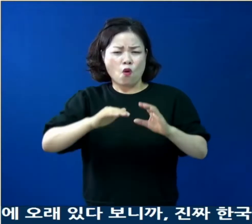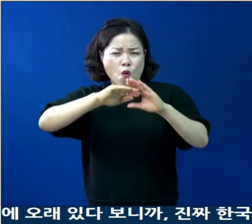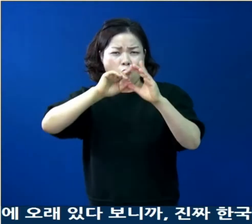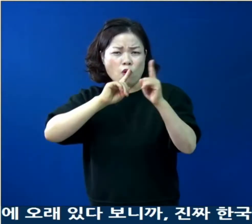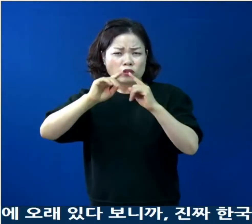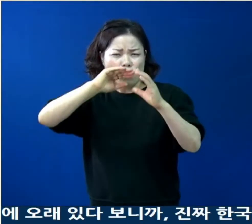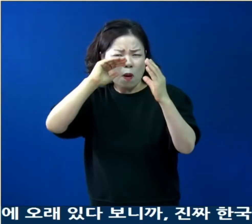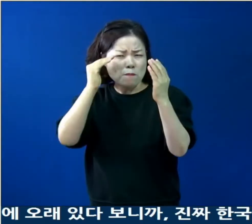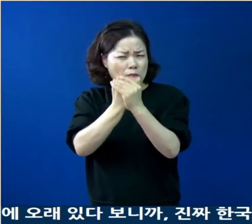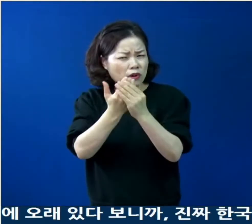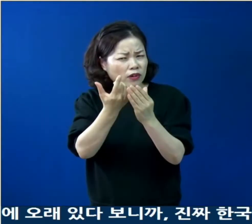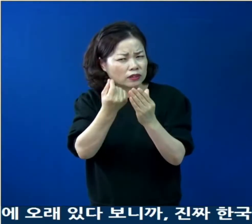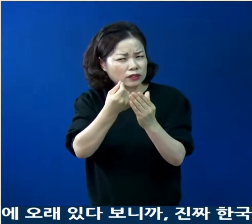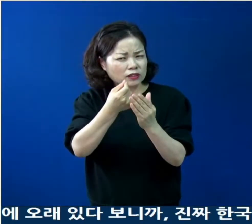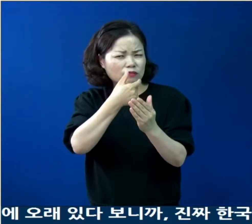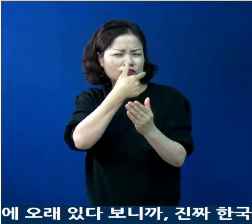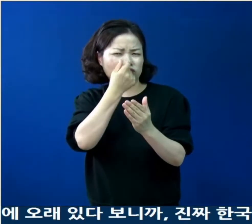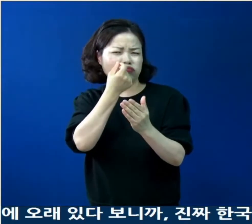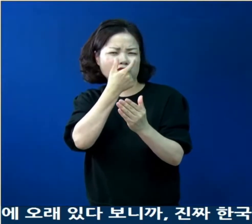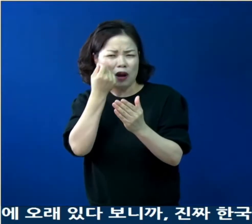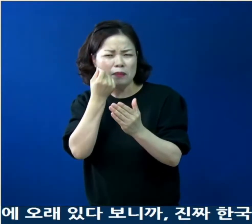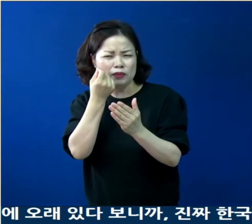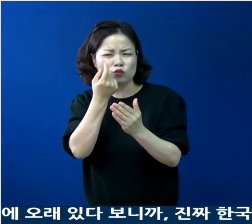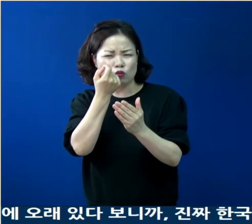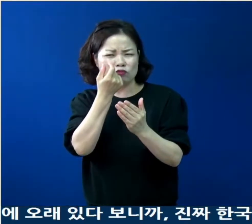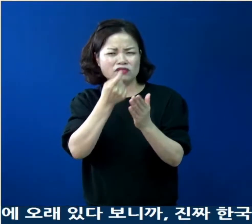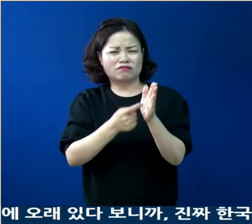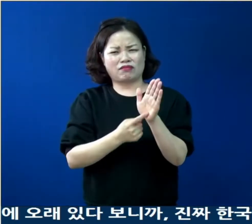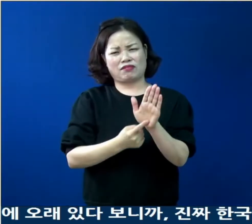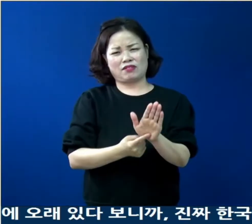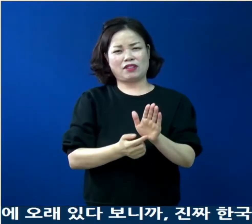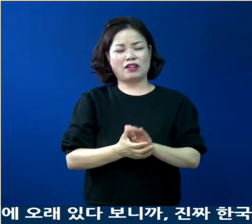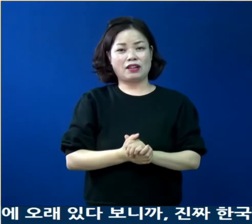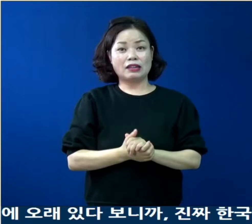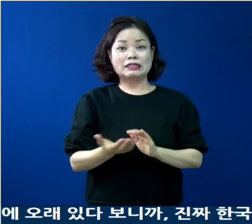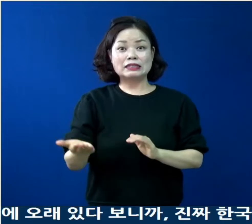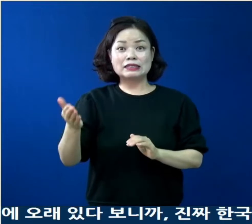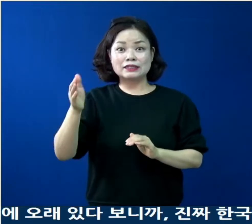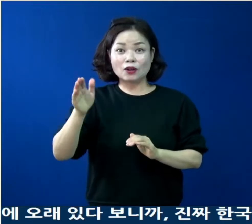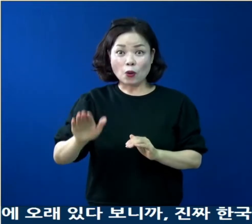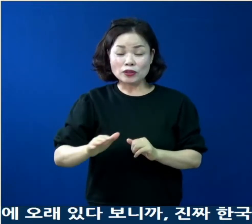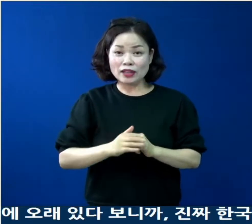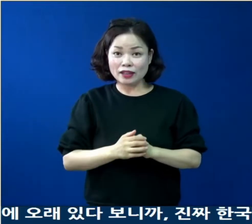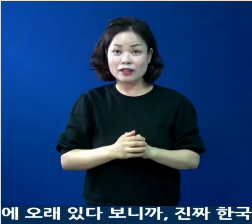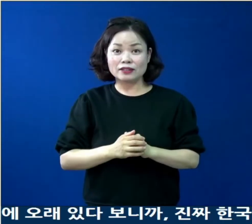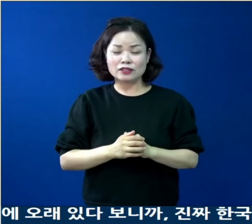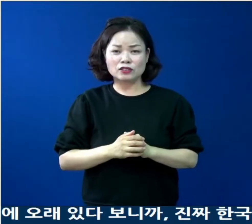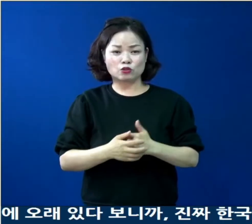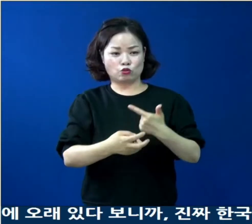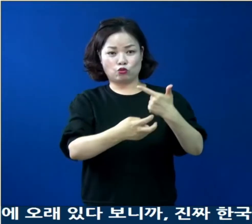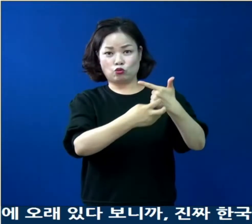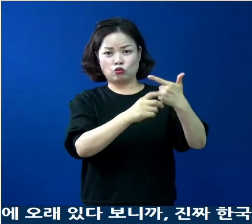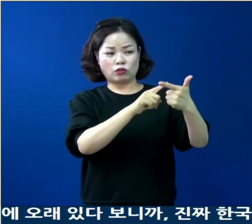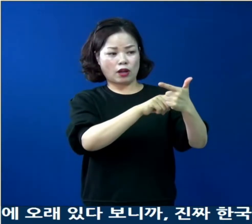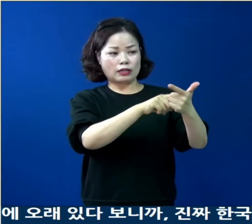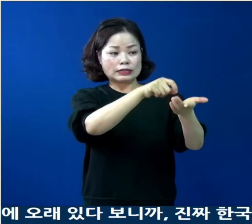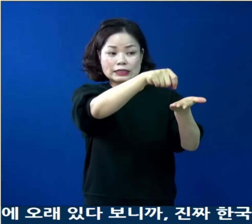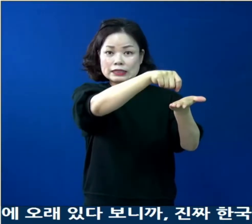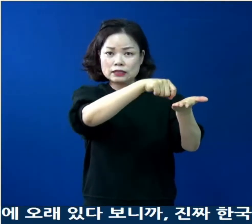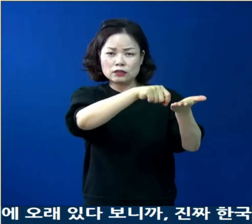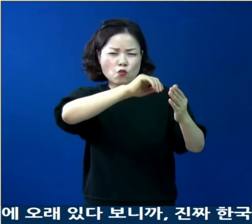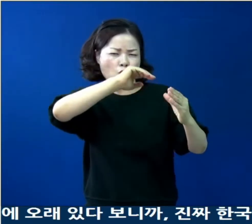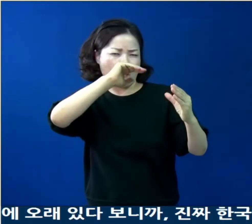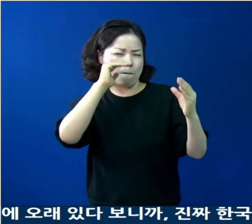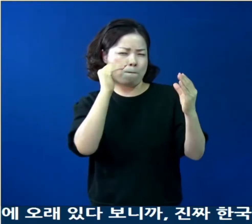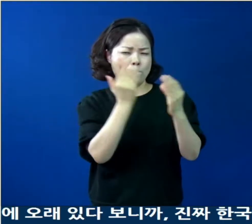완벽한 것 같아도 약점들이 조금씩 나와요. 그런데 그런 면에서 보면 누가는 그가 쓴 글은